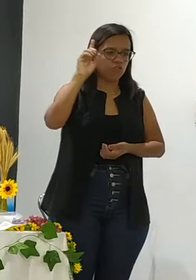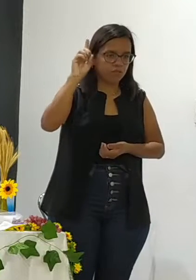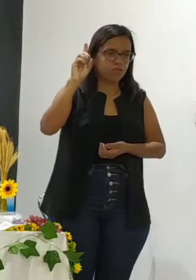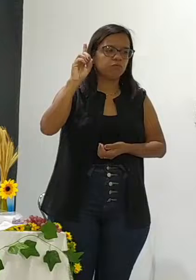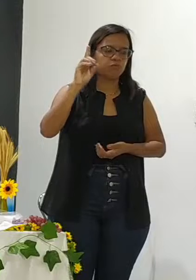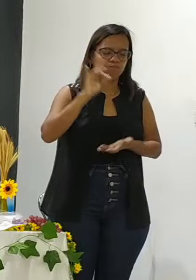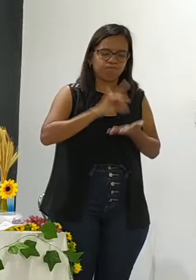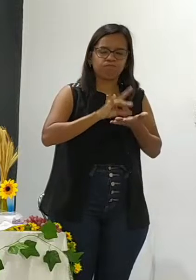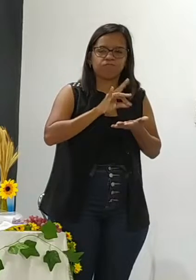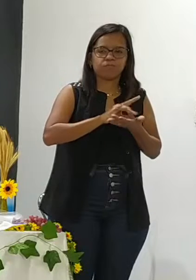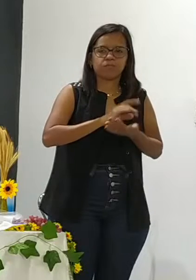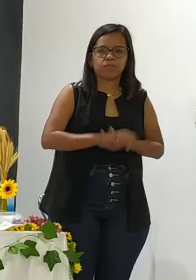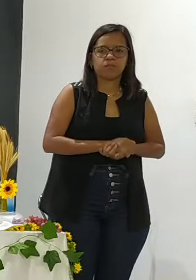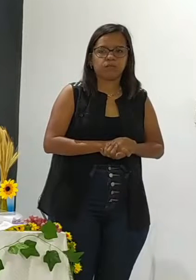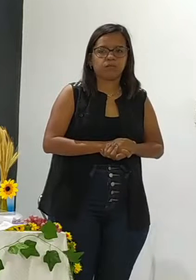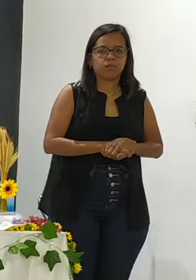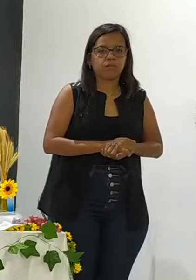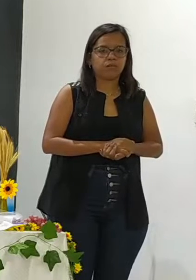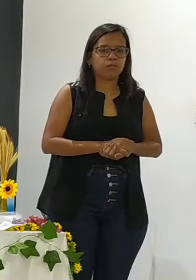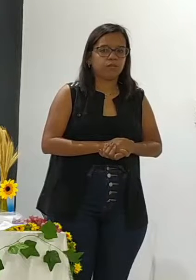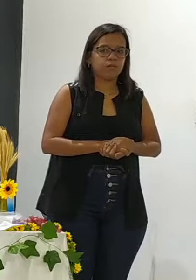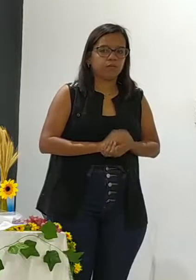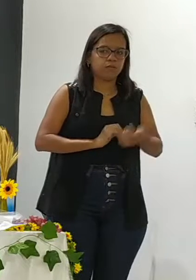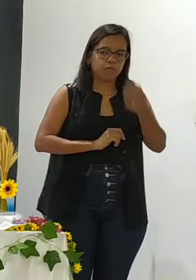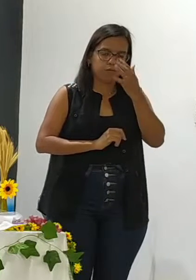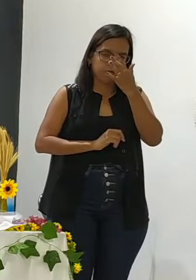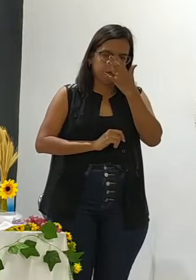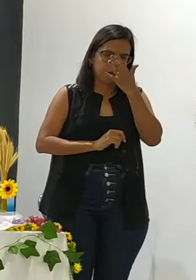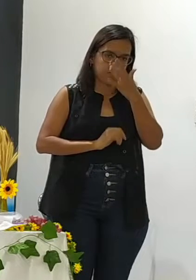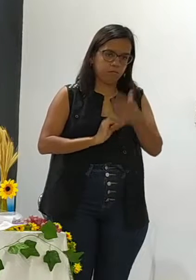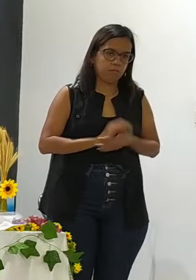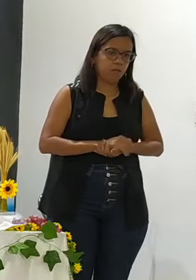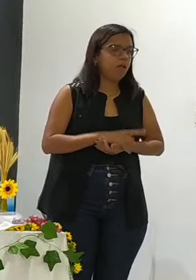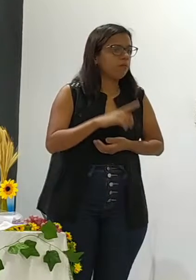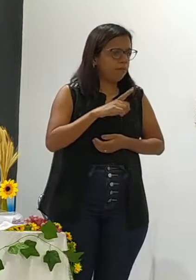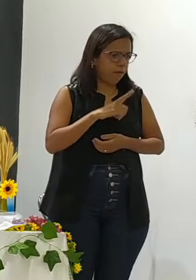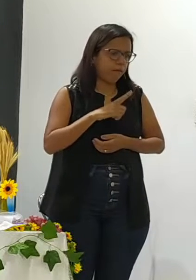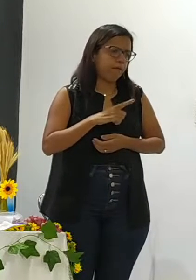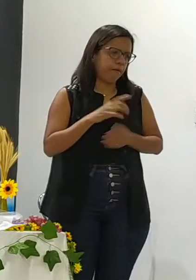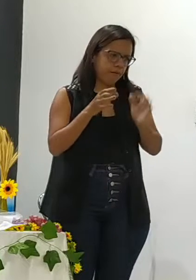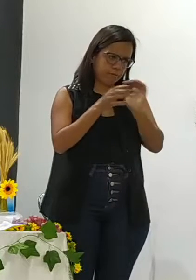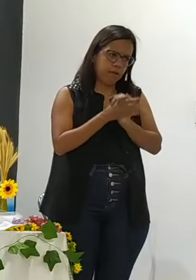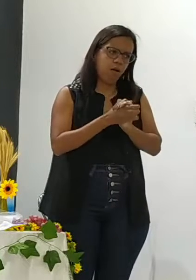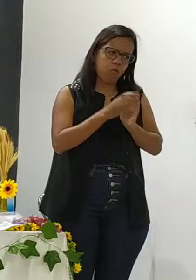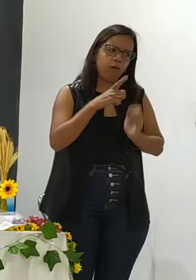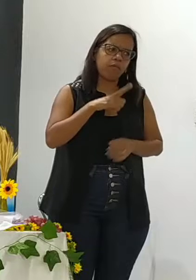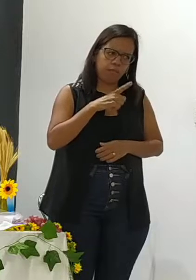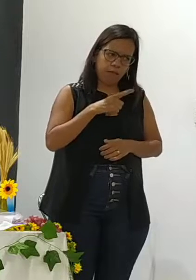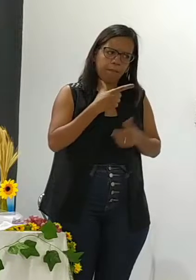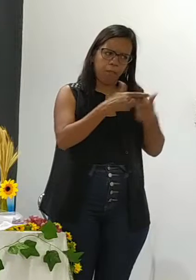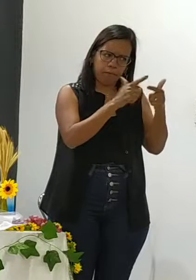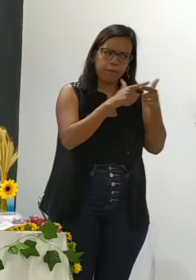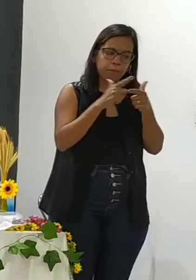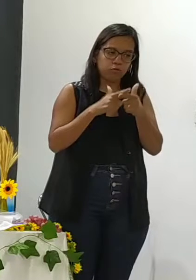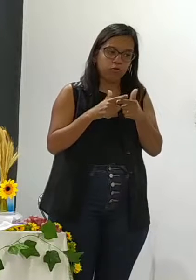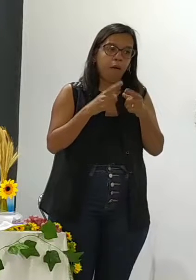Deus. Problema nós temos, né? É verdade. Qualquer casal tem seus problemas, mas é uma mulher de